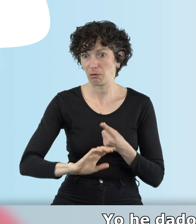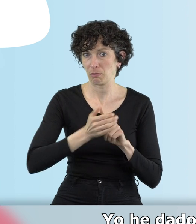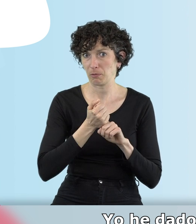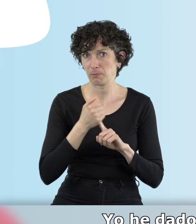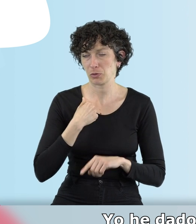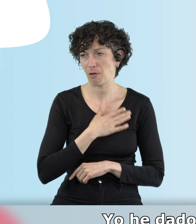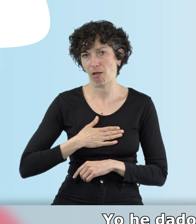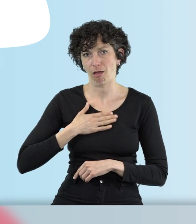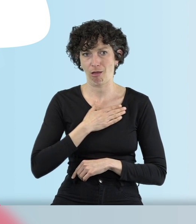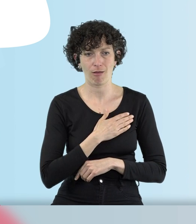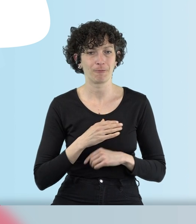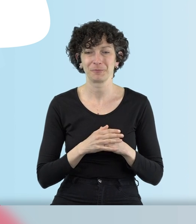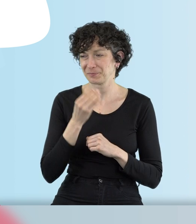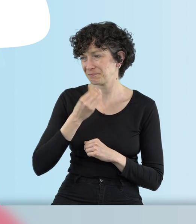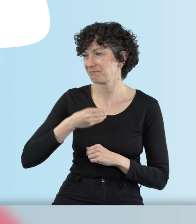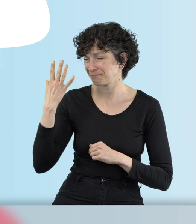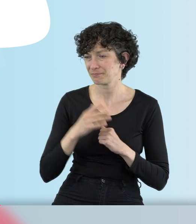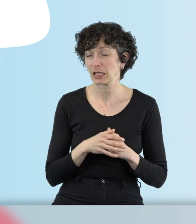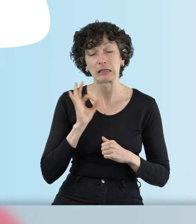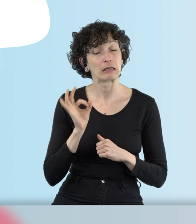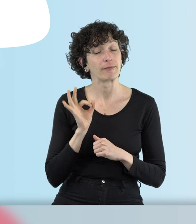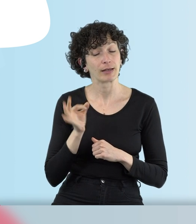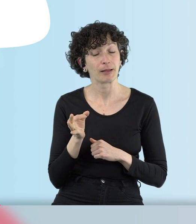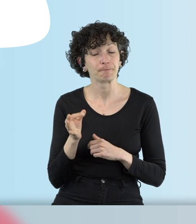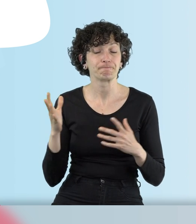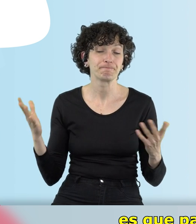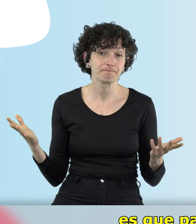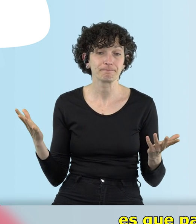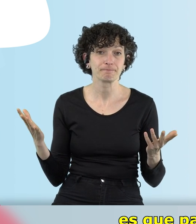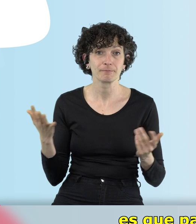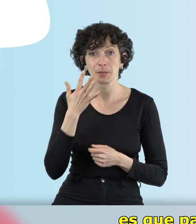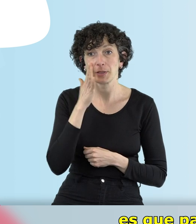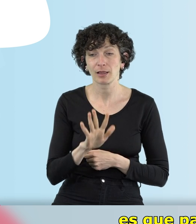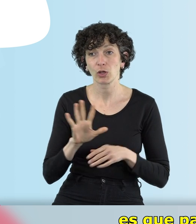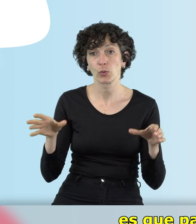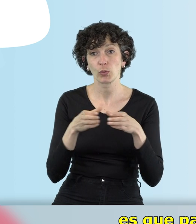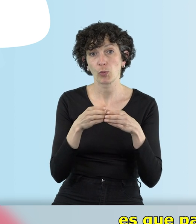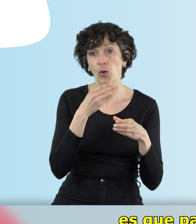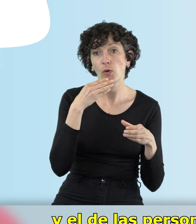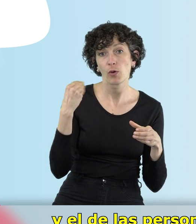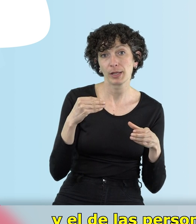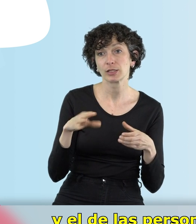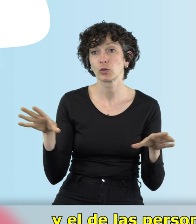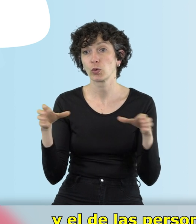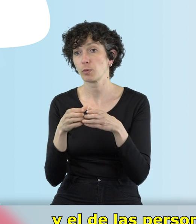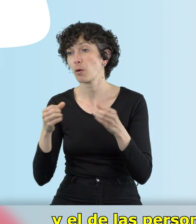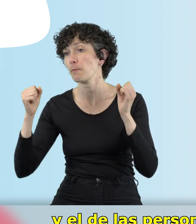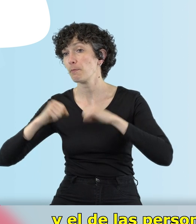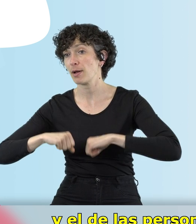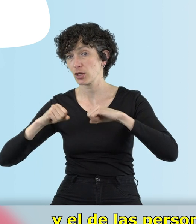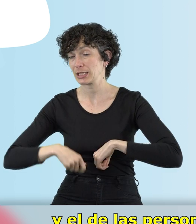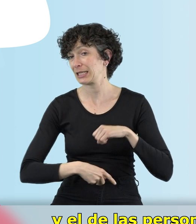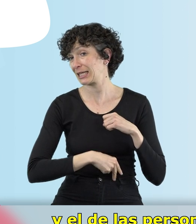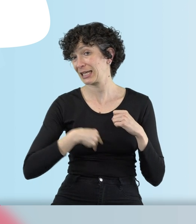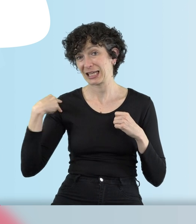que me ha encantado, estoy encantada. Estupendo. La verdad es, o lo cierto es que parece que el colectivo de los jóvenes y el de las personas